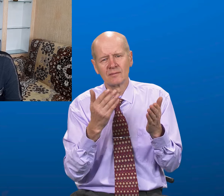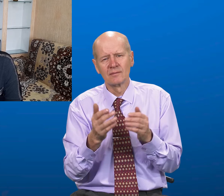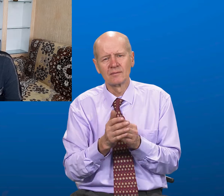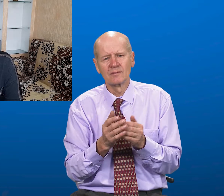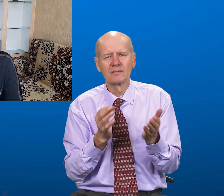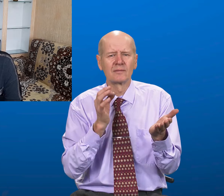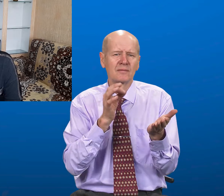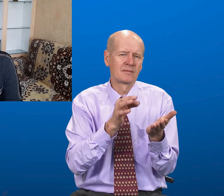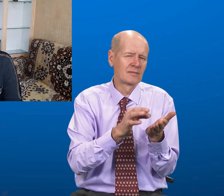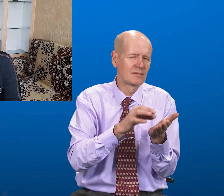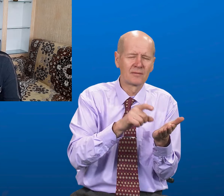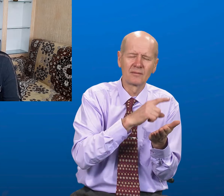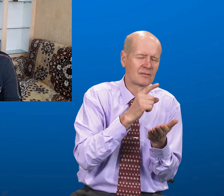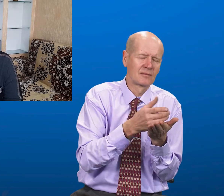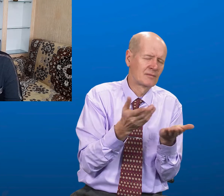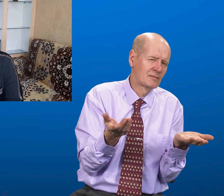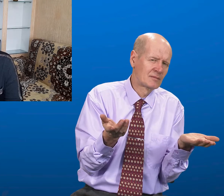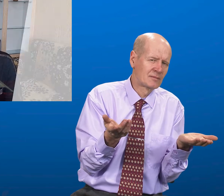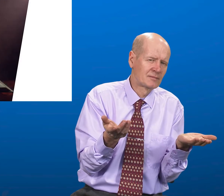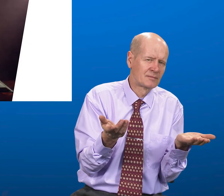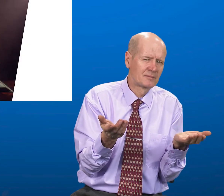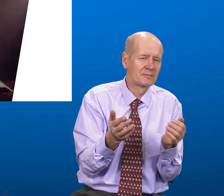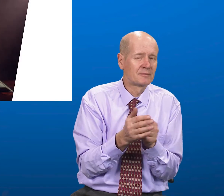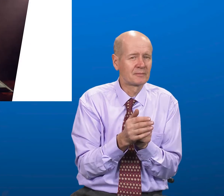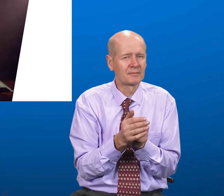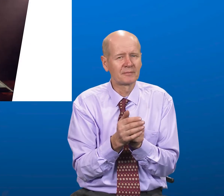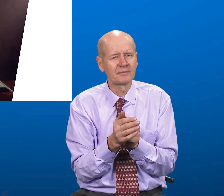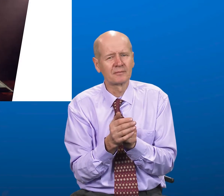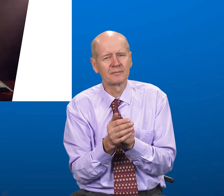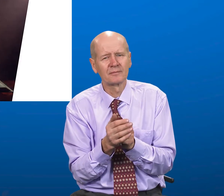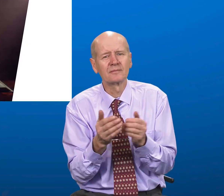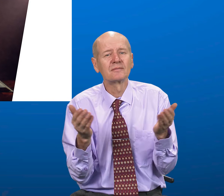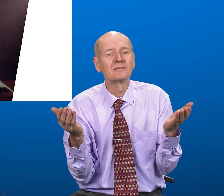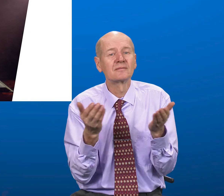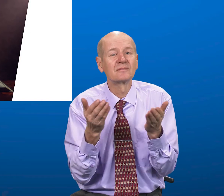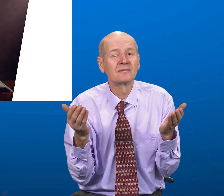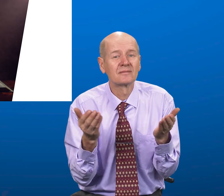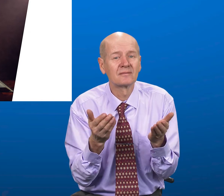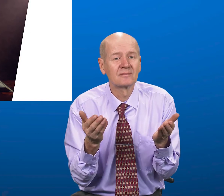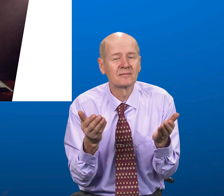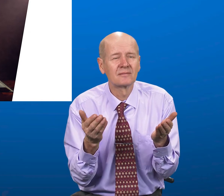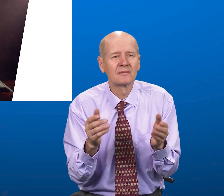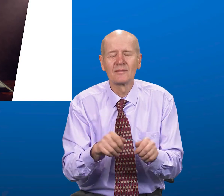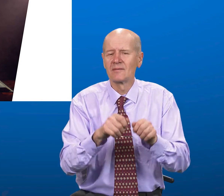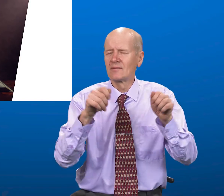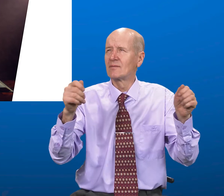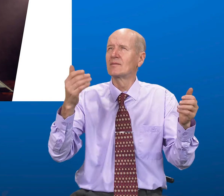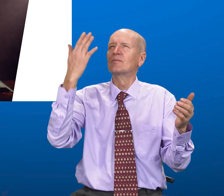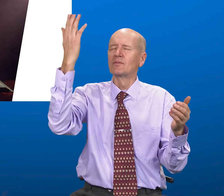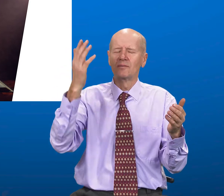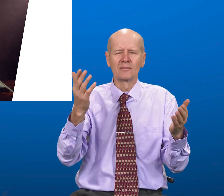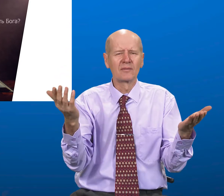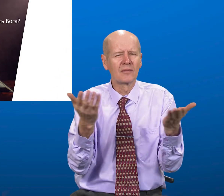указанные и ответьте на вопросы. Какова главная весть этого отрывка? Каким здесь